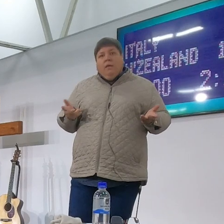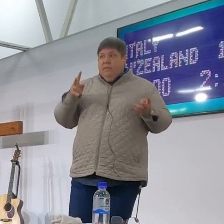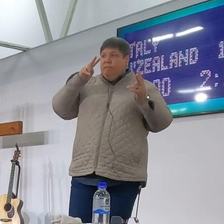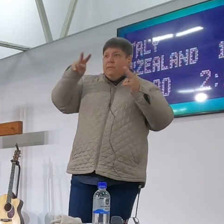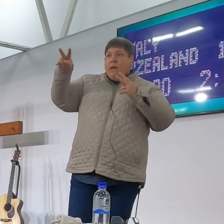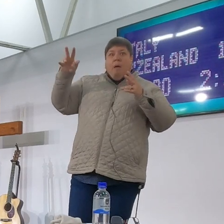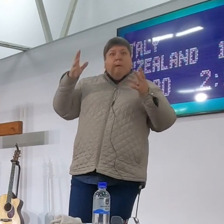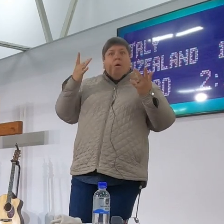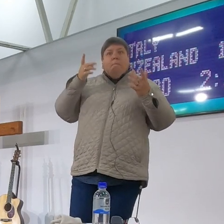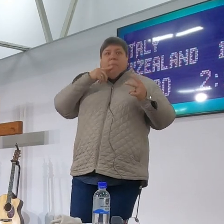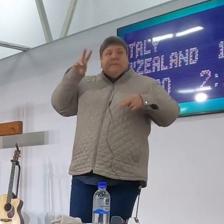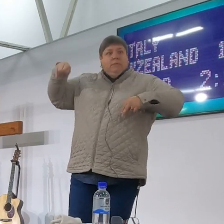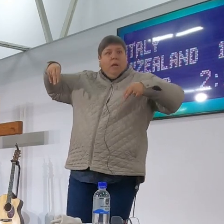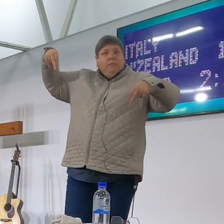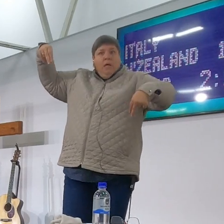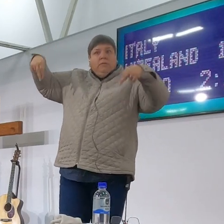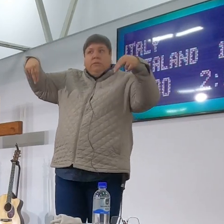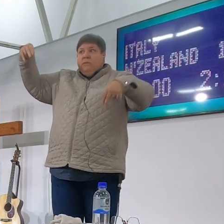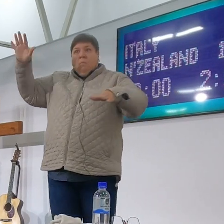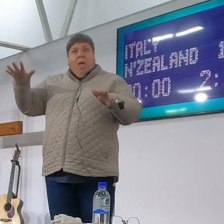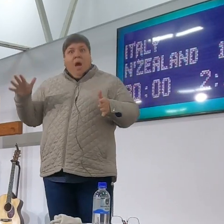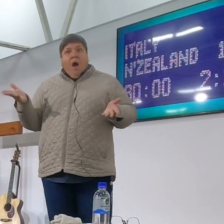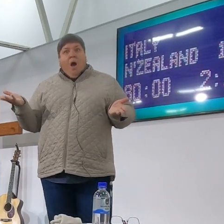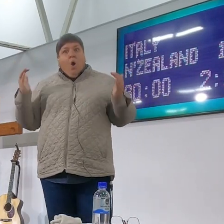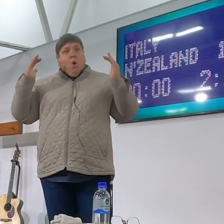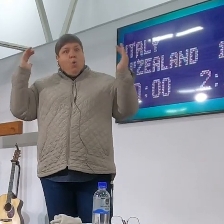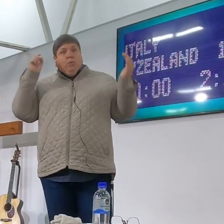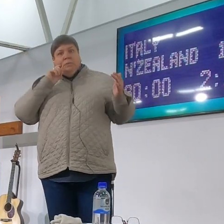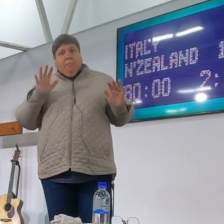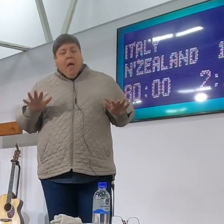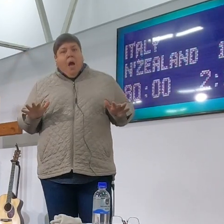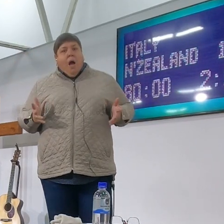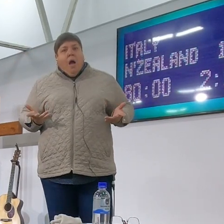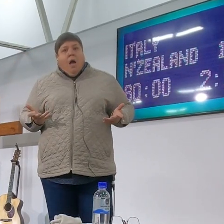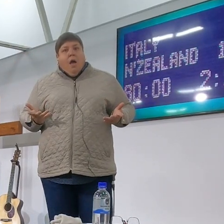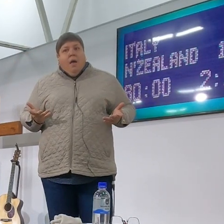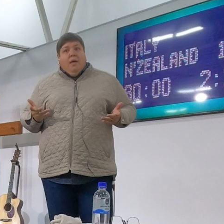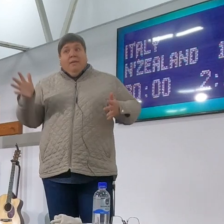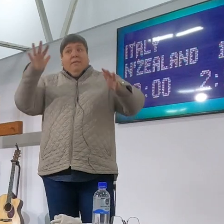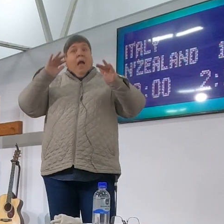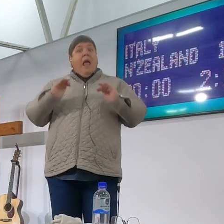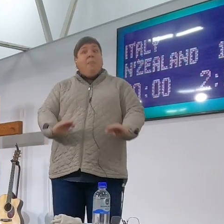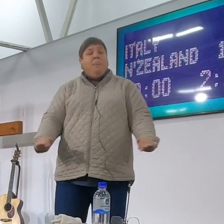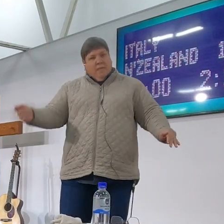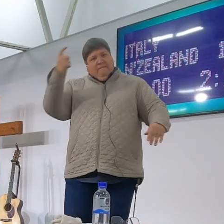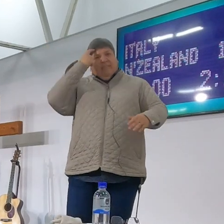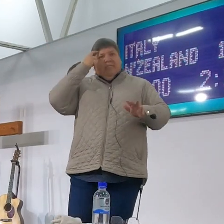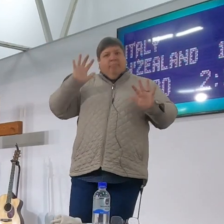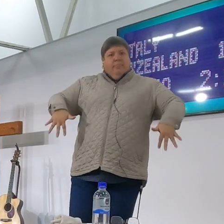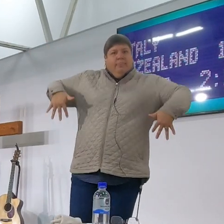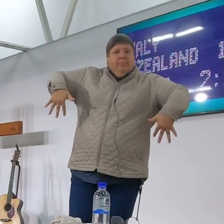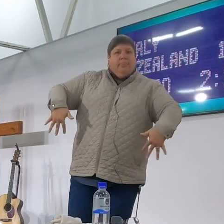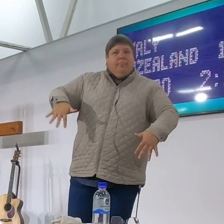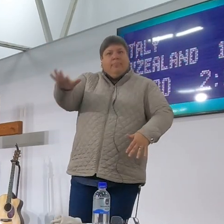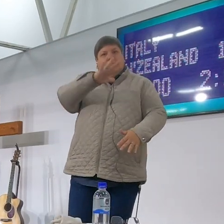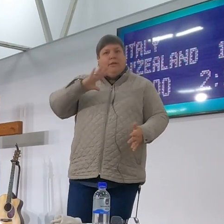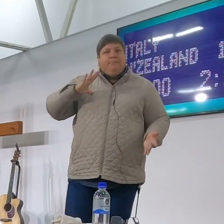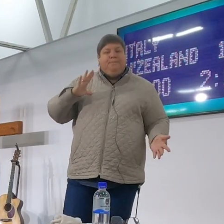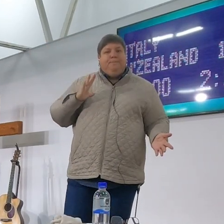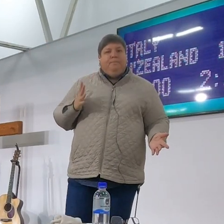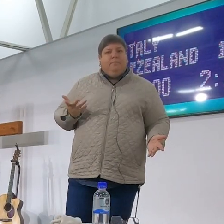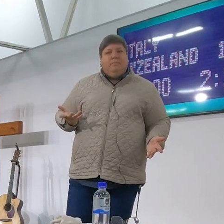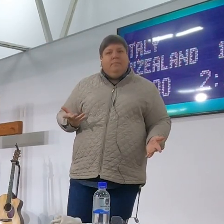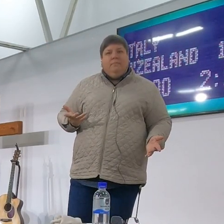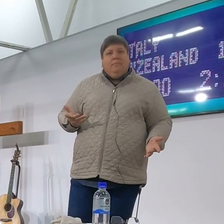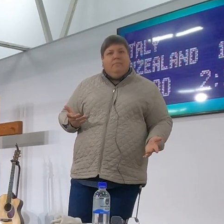eie oë sien, hulle is gewen vir Jesus toe hulle kinders was. En om te sê, hoorie, ons reik uit na volwassenes,